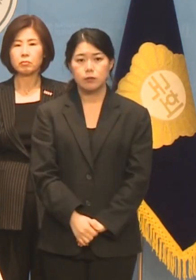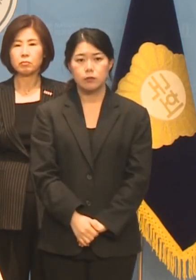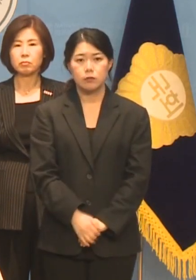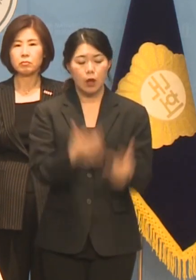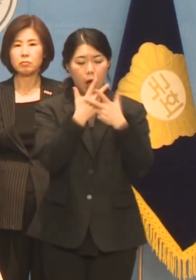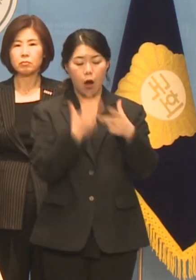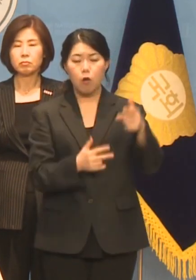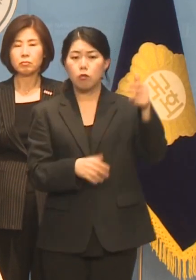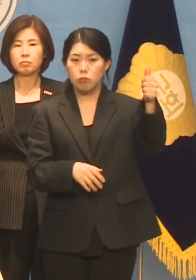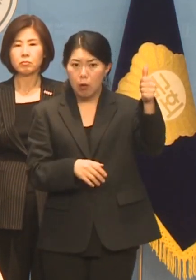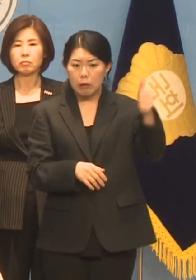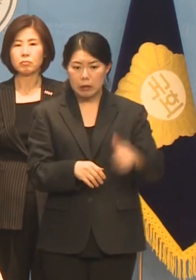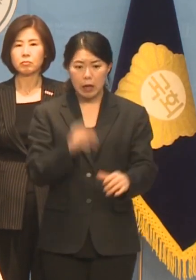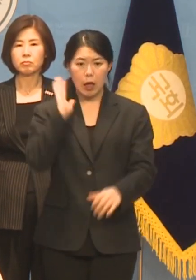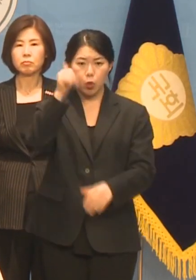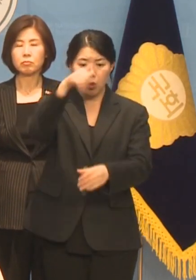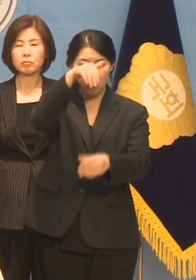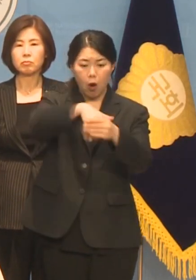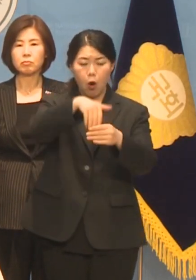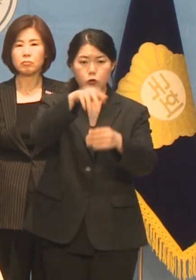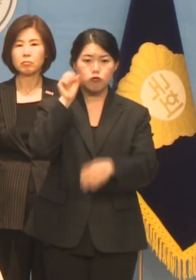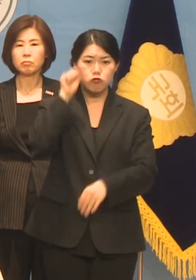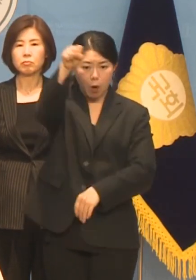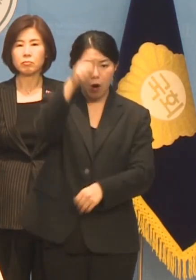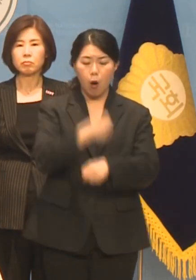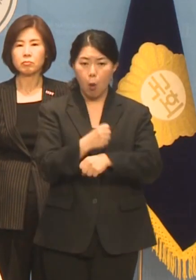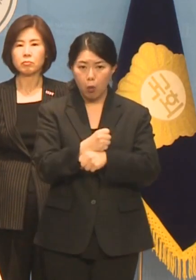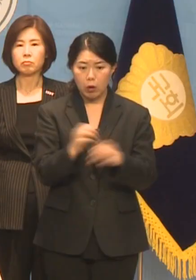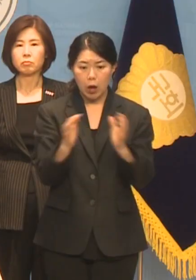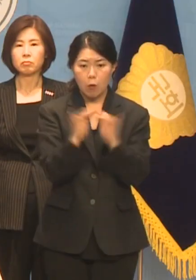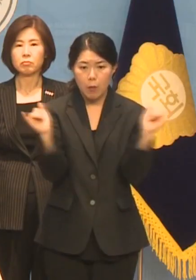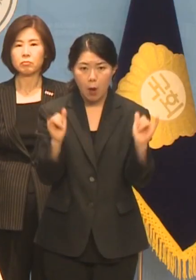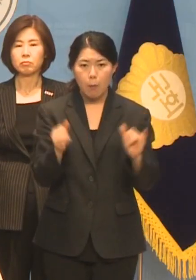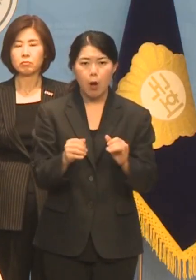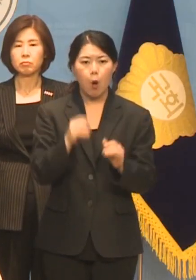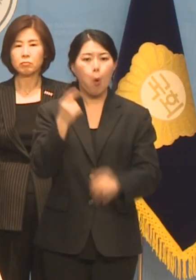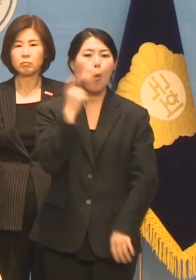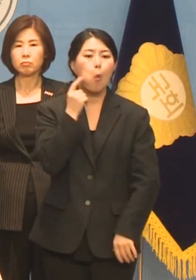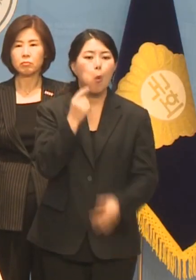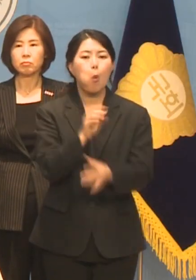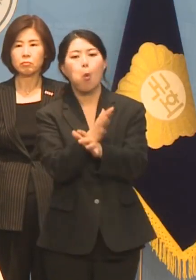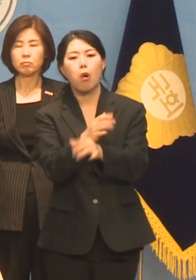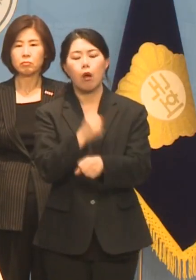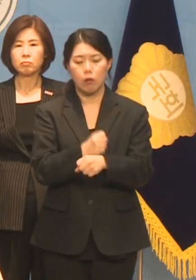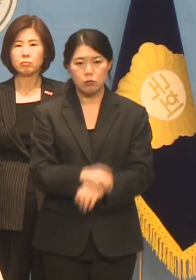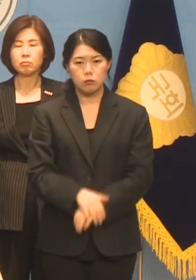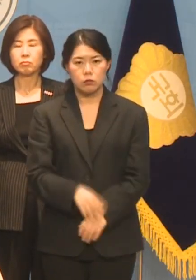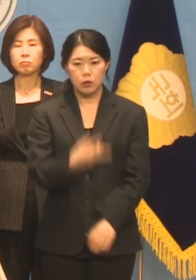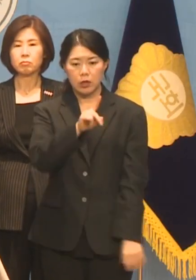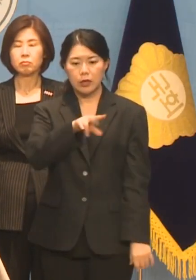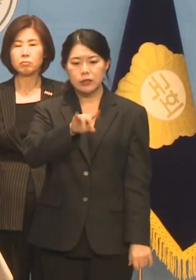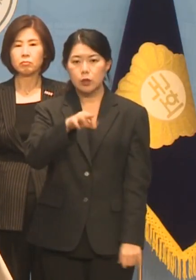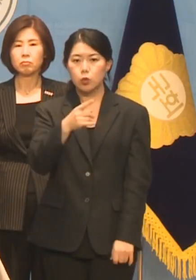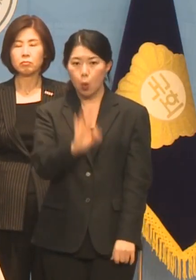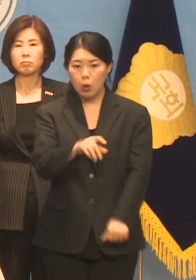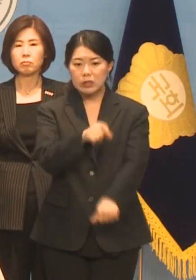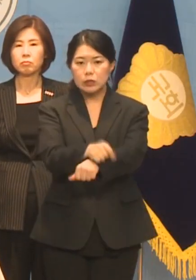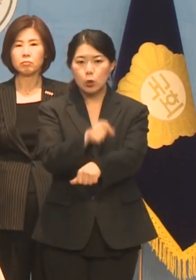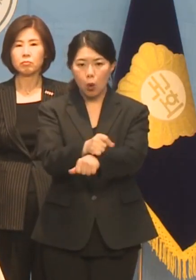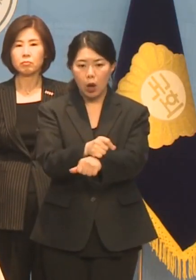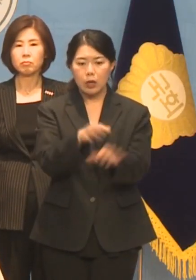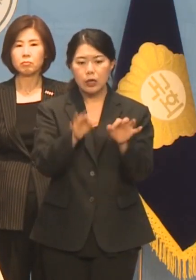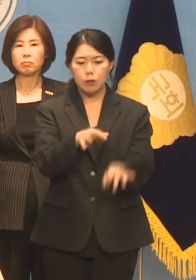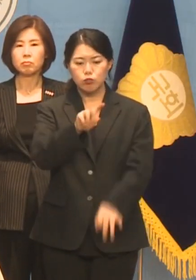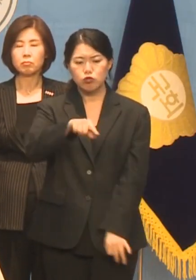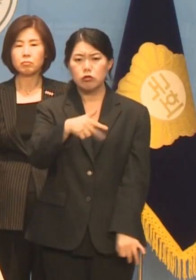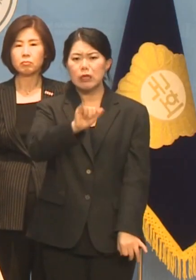이재명 대표는 대선 후보로 나서 국민 앞에 버젓이 거짓말을 했습니다. 대장동 사업 실무총괄 김문기